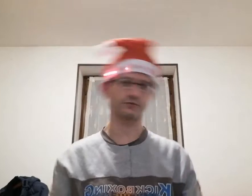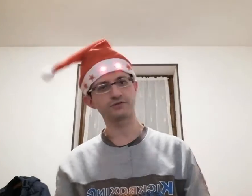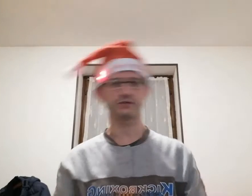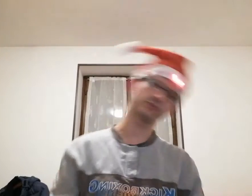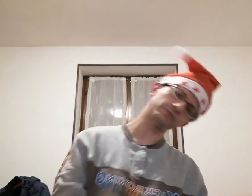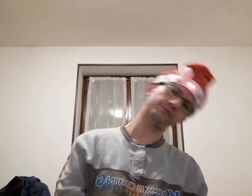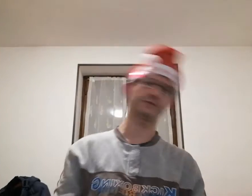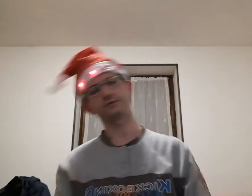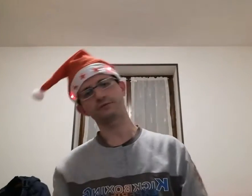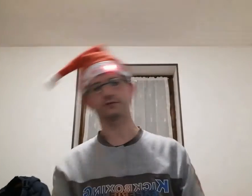così tu.